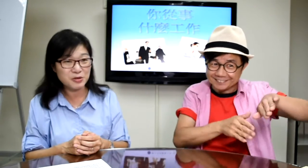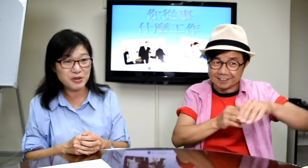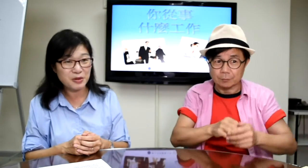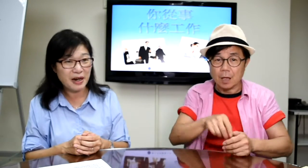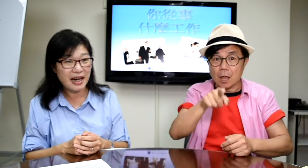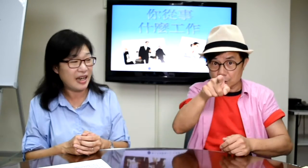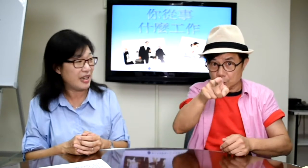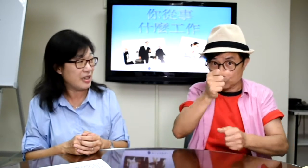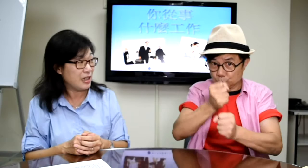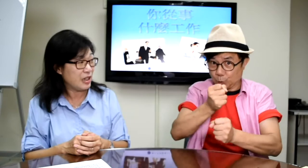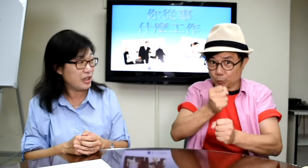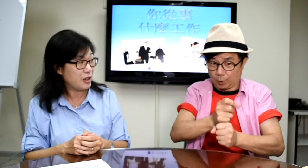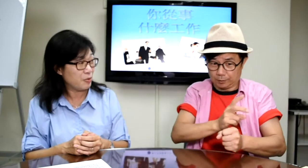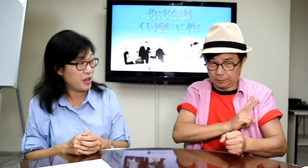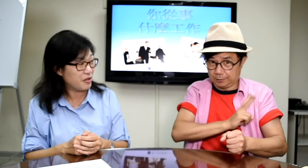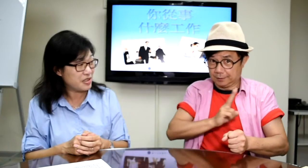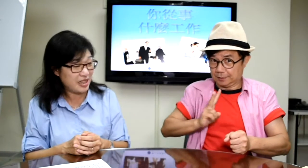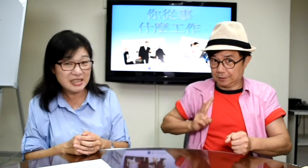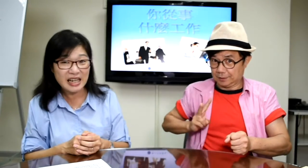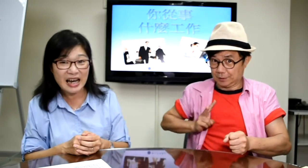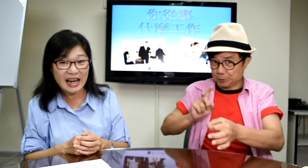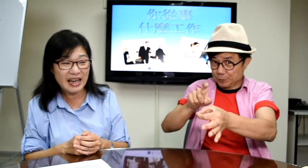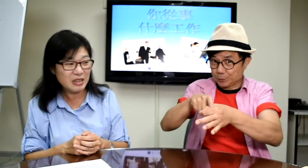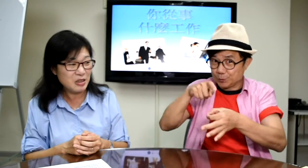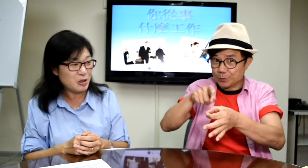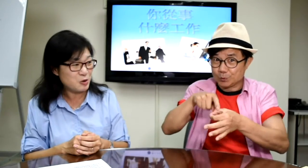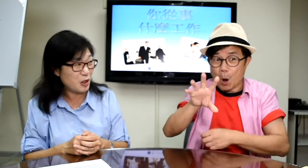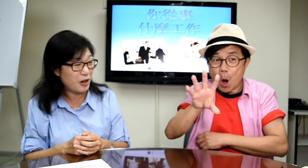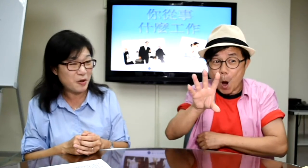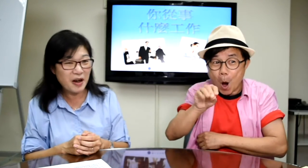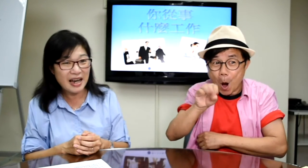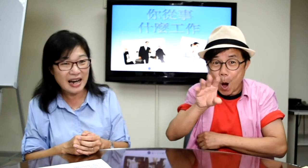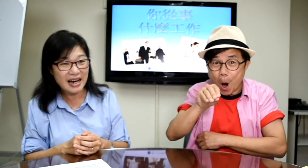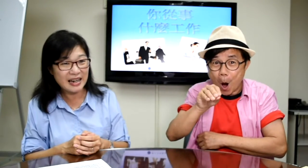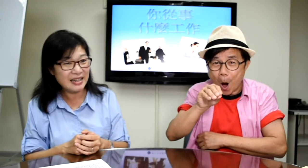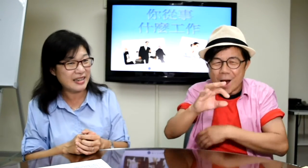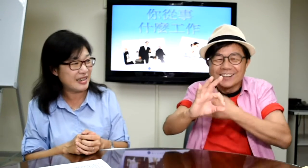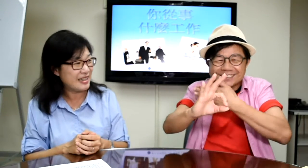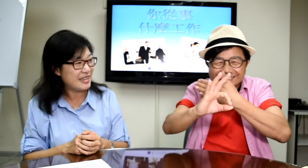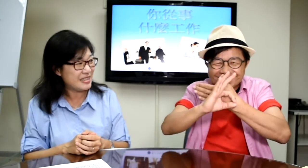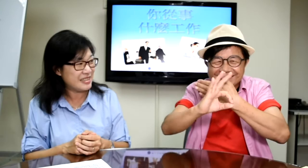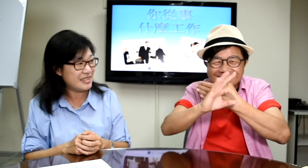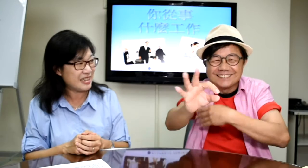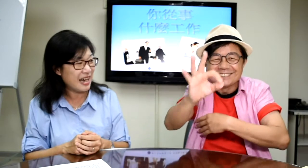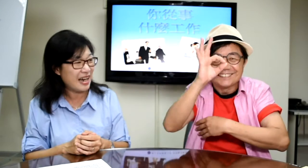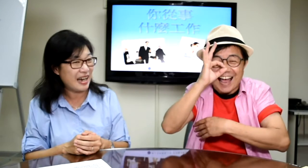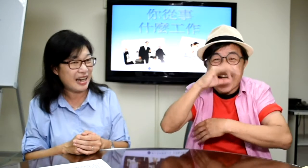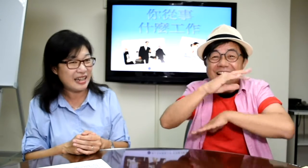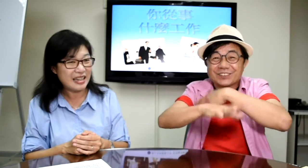以外，你有没有兼差赚外快啊？试试看